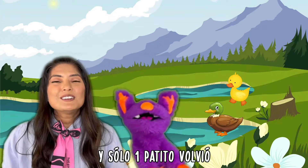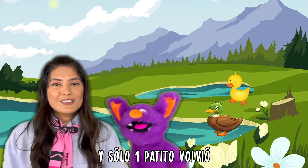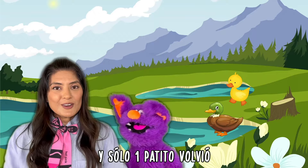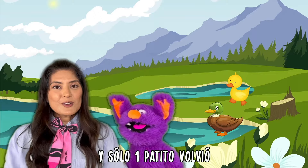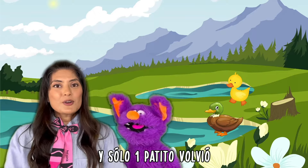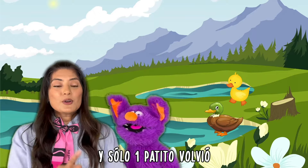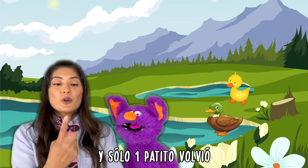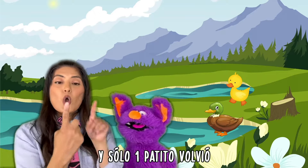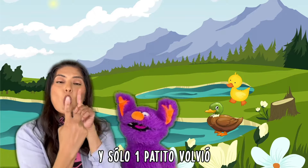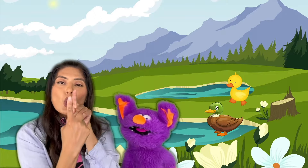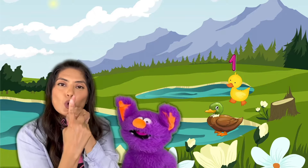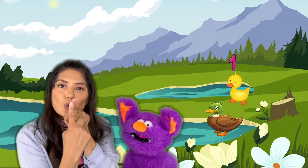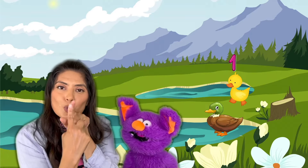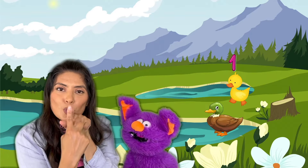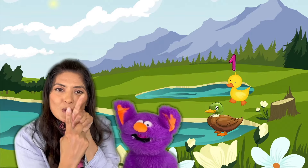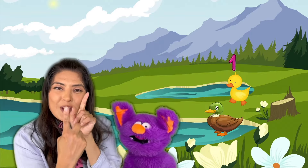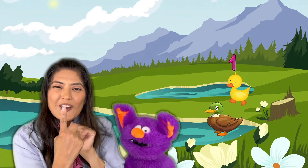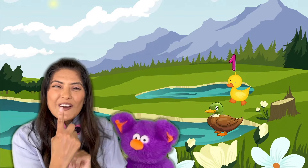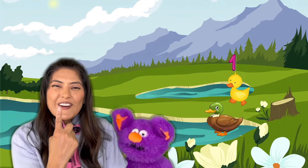volvió. Uno. Uno.